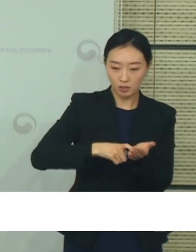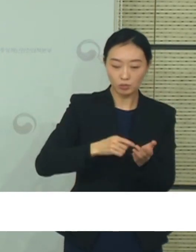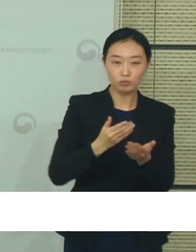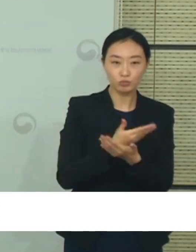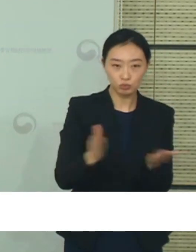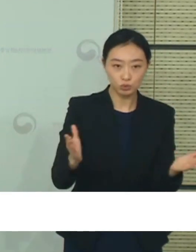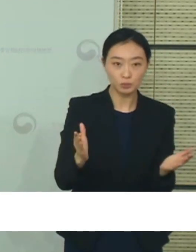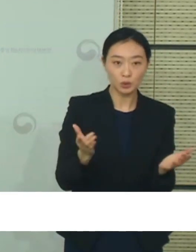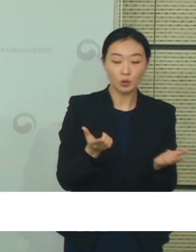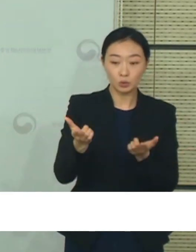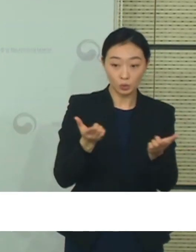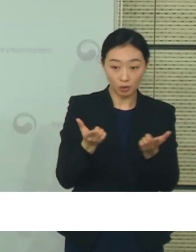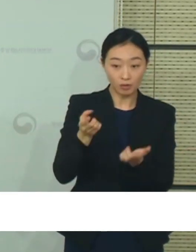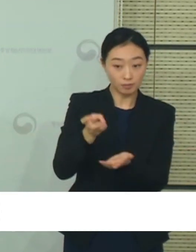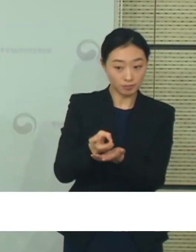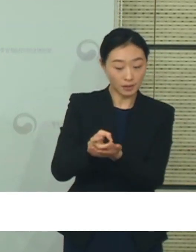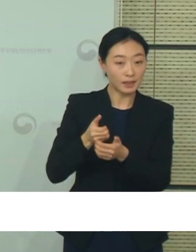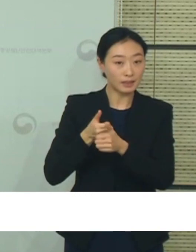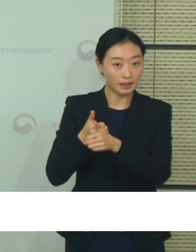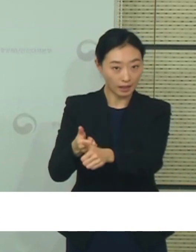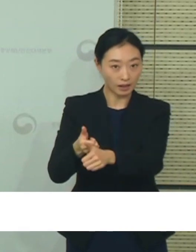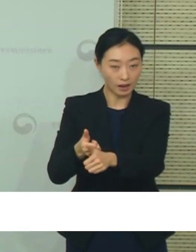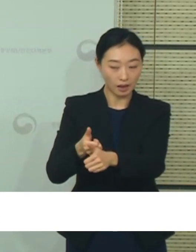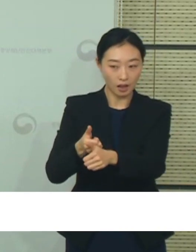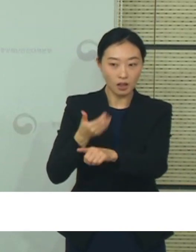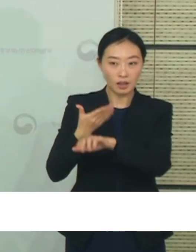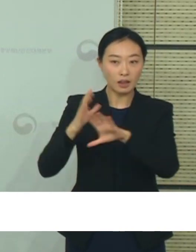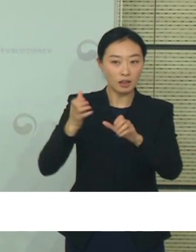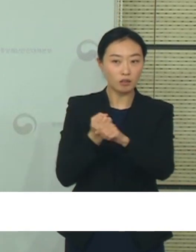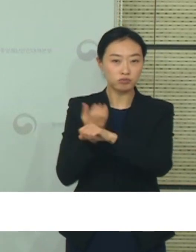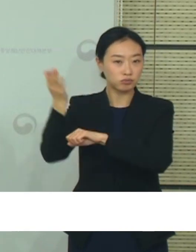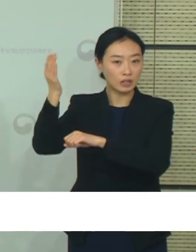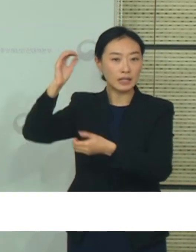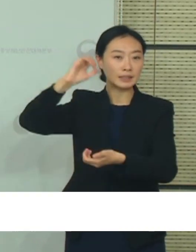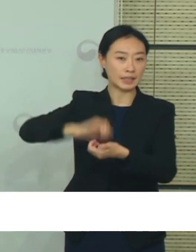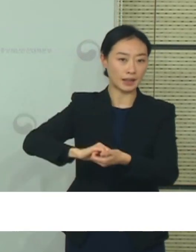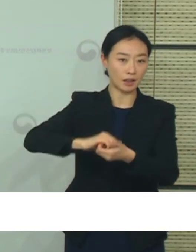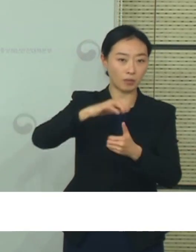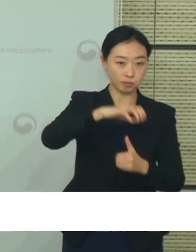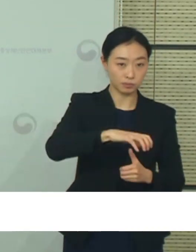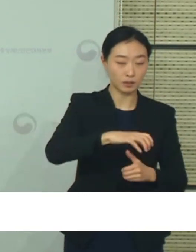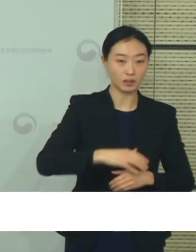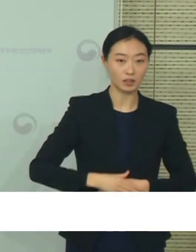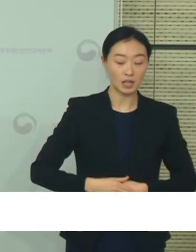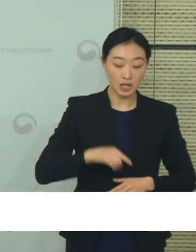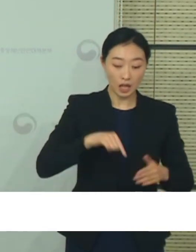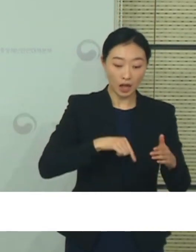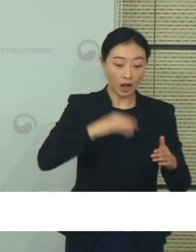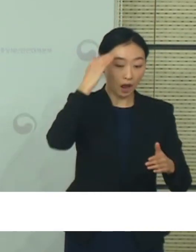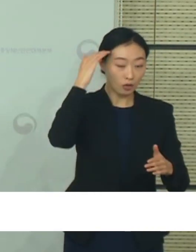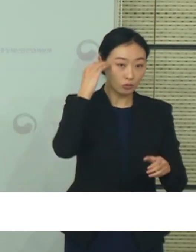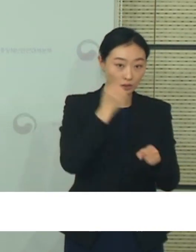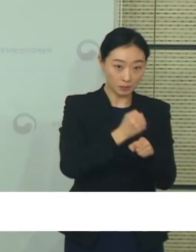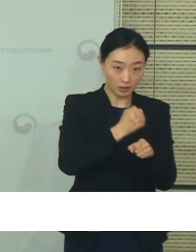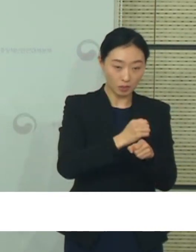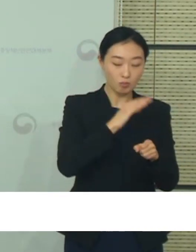조치에 대한 개정안에 따라서 수출이 제한이 되고 또 생산업자가 그 공적